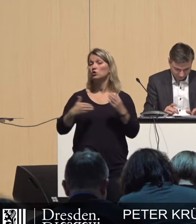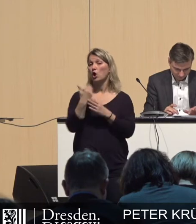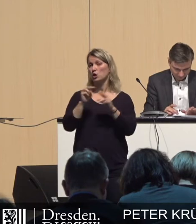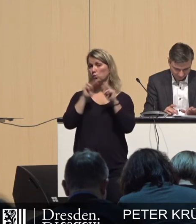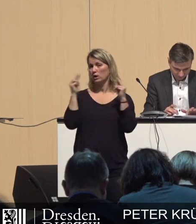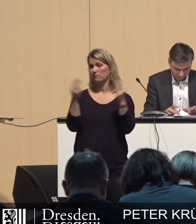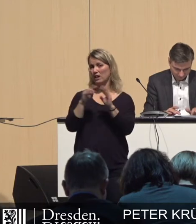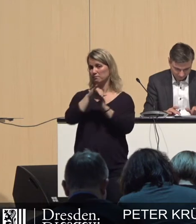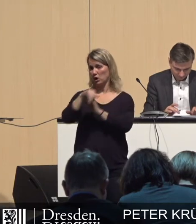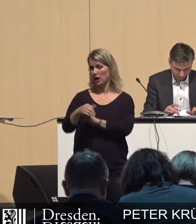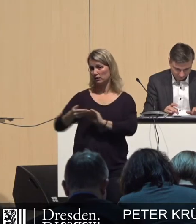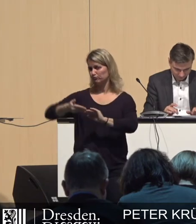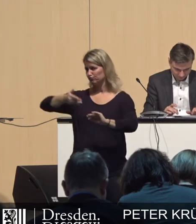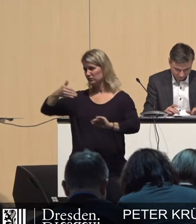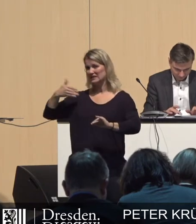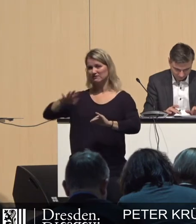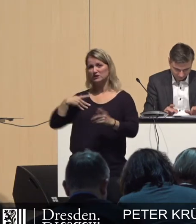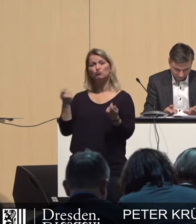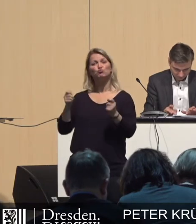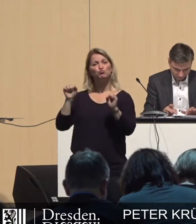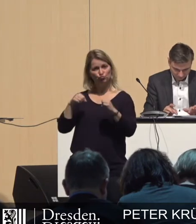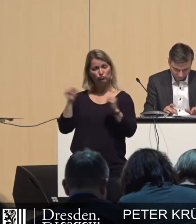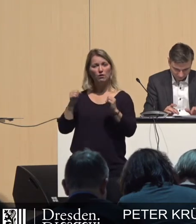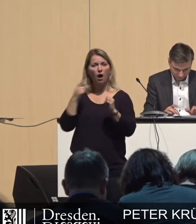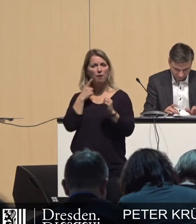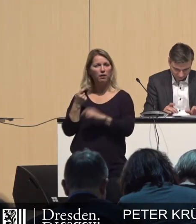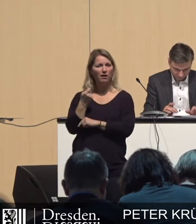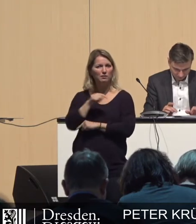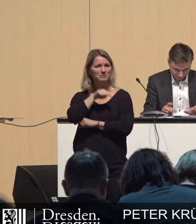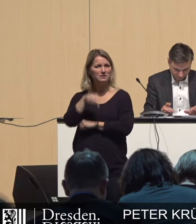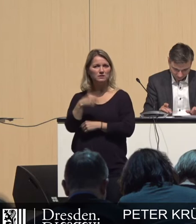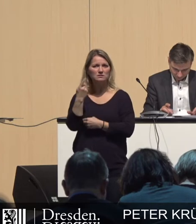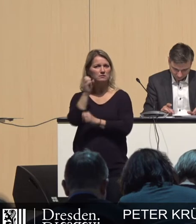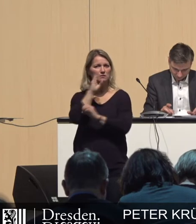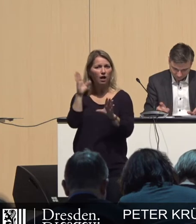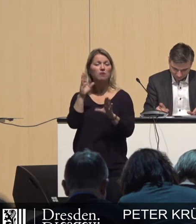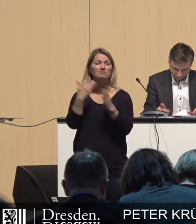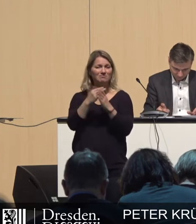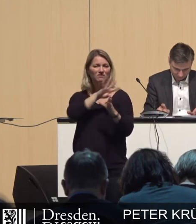wir in der Vergangenheit beschlossen, aber eben die finanzielle Untersetzung nicht gewährleistet war, fördern.